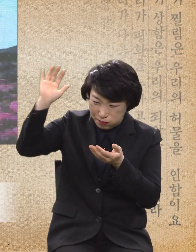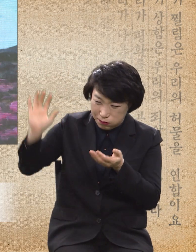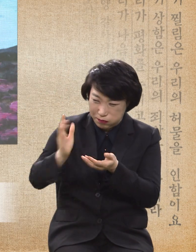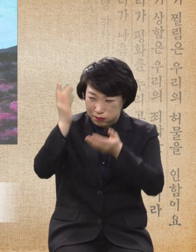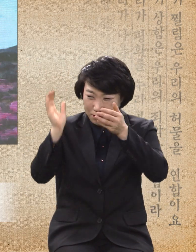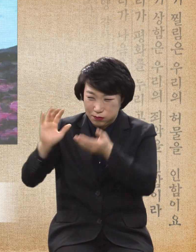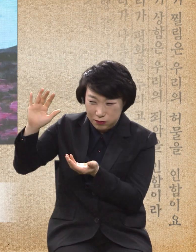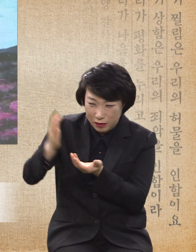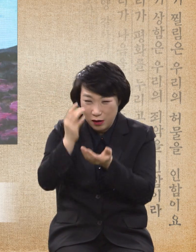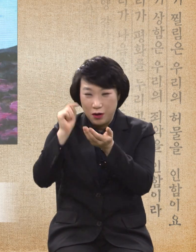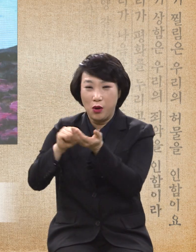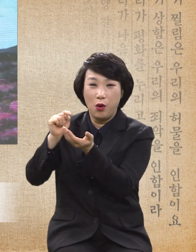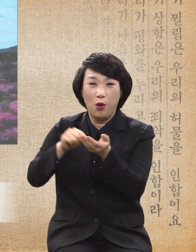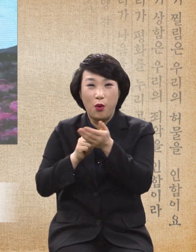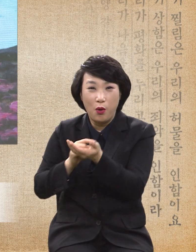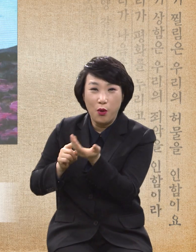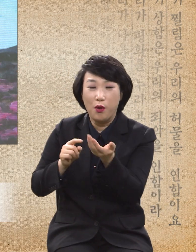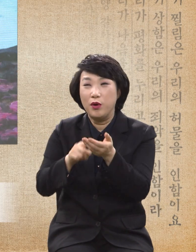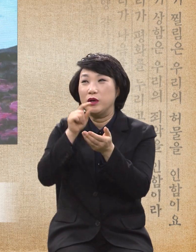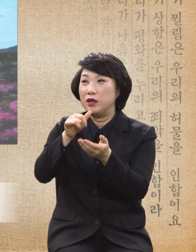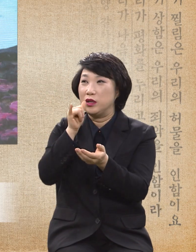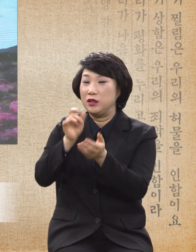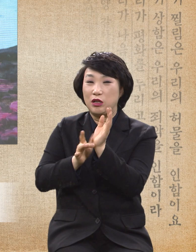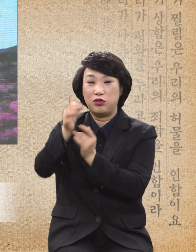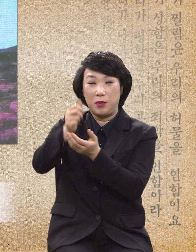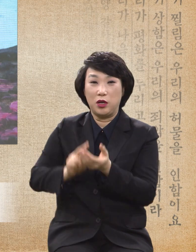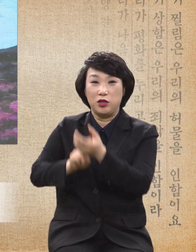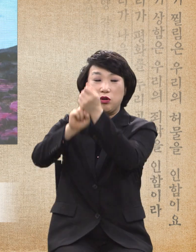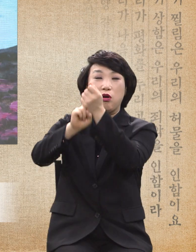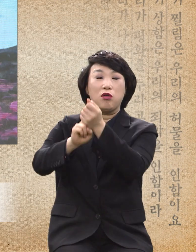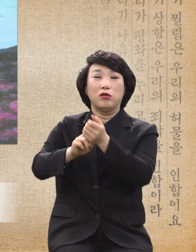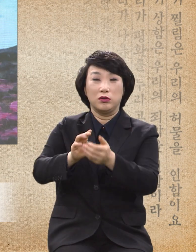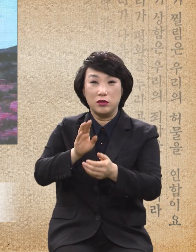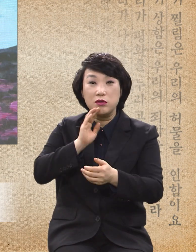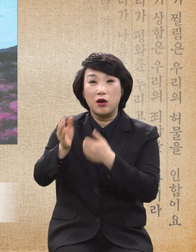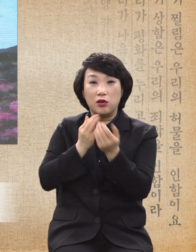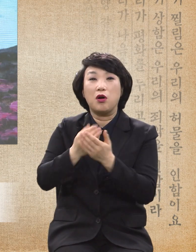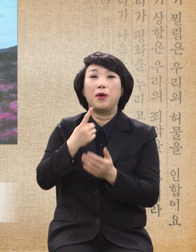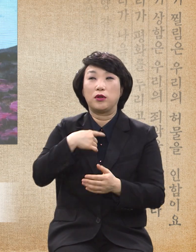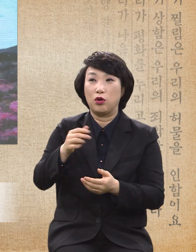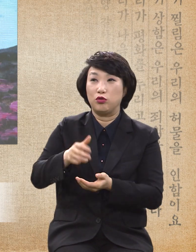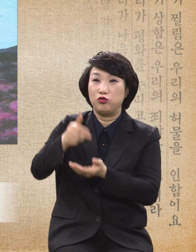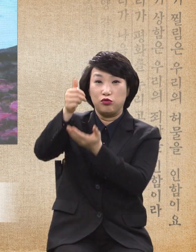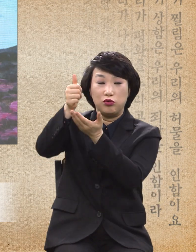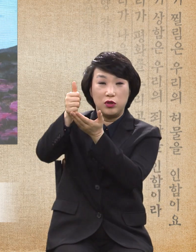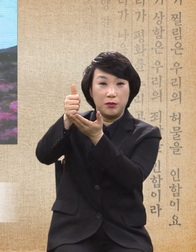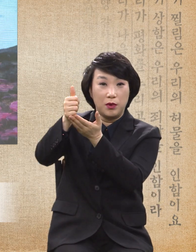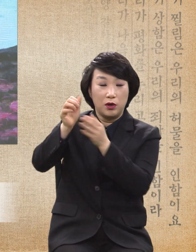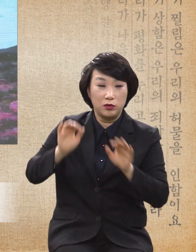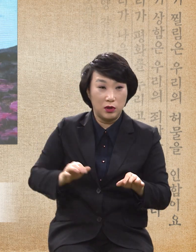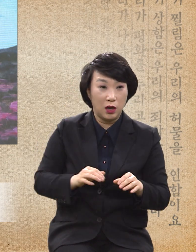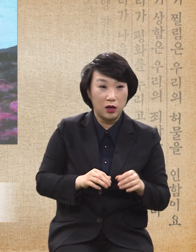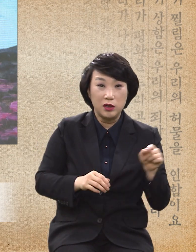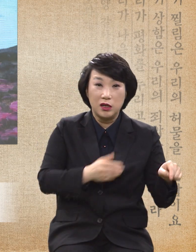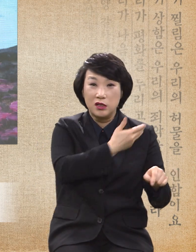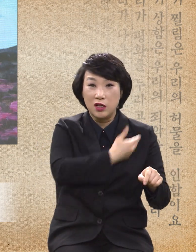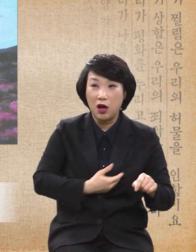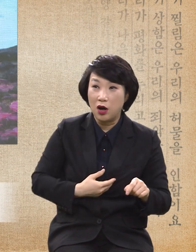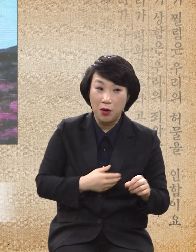예수님의 이적을 실제로 경험했던 제자들이 하는 말이, 저가